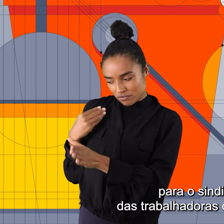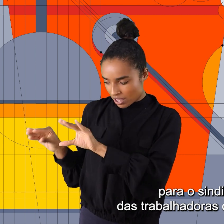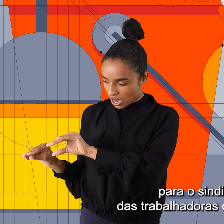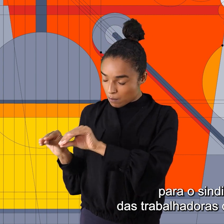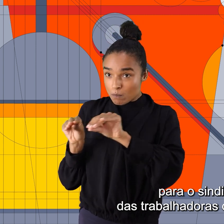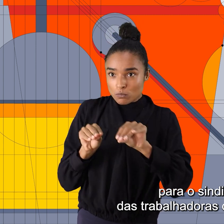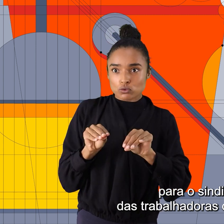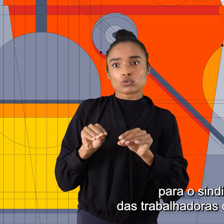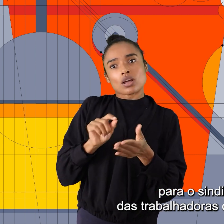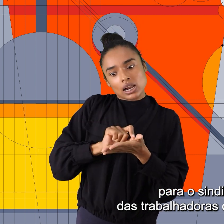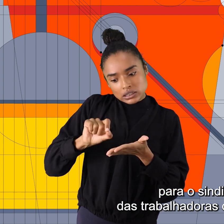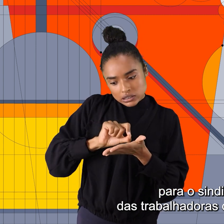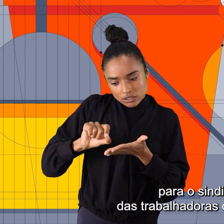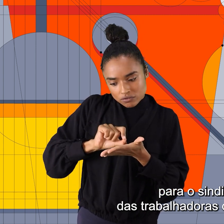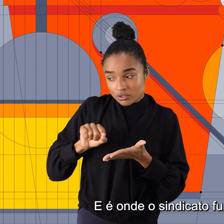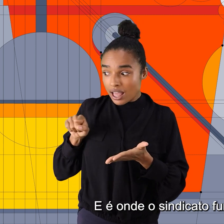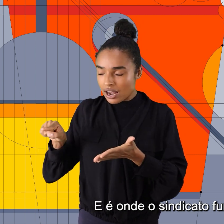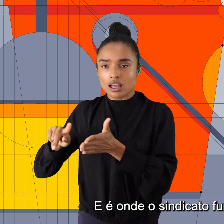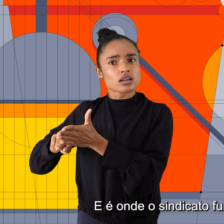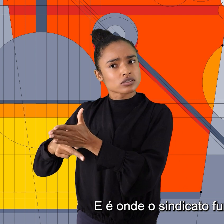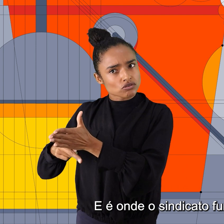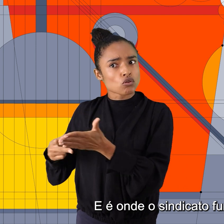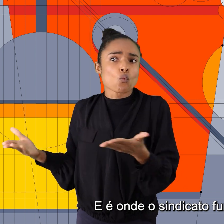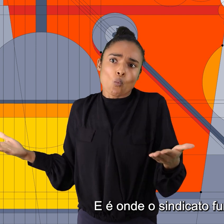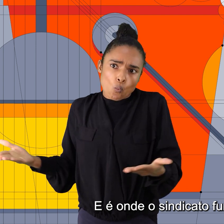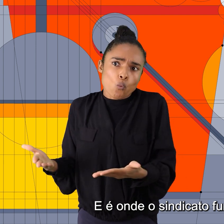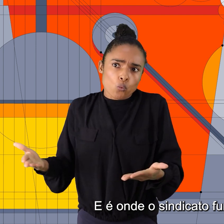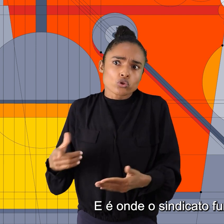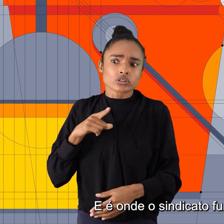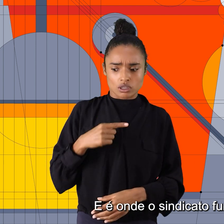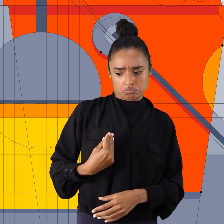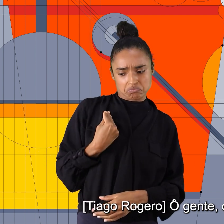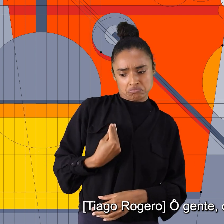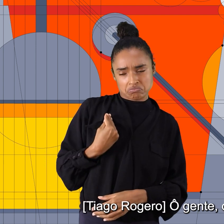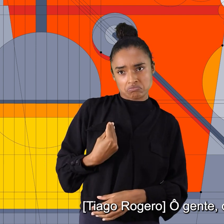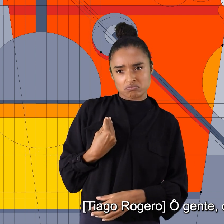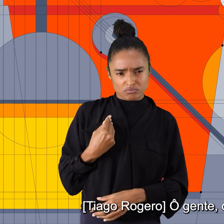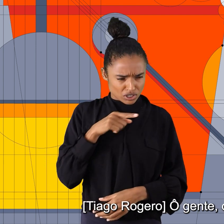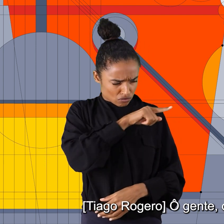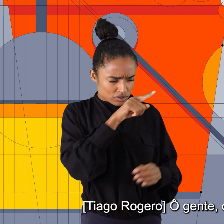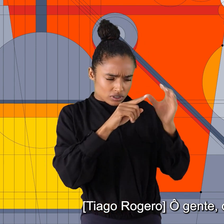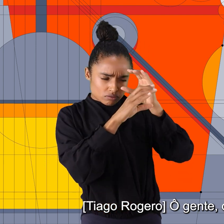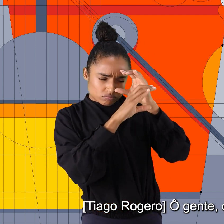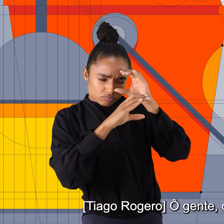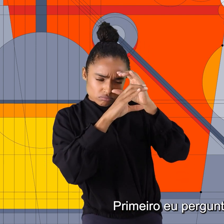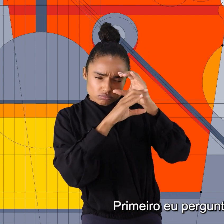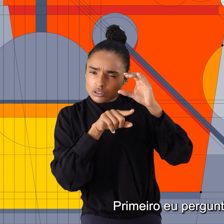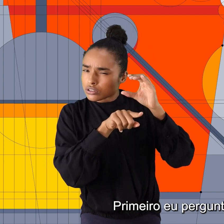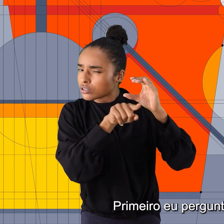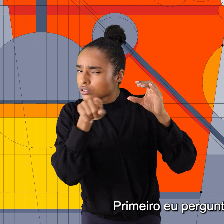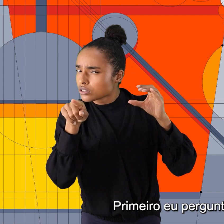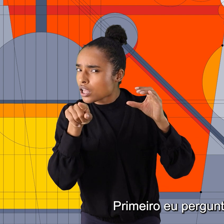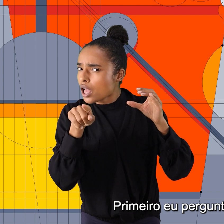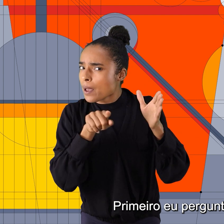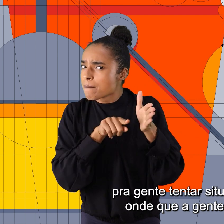Sindicato das Trabalhadoras Domésticas. E é onde o sindicato funciona até hoje. Ô, gente, estamos gravando. Primeiro eu